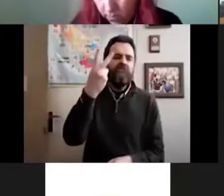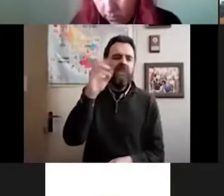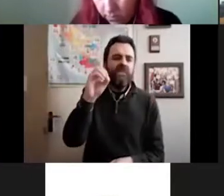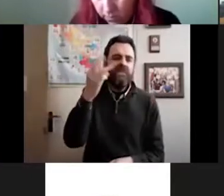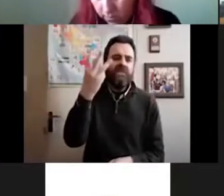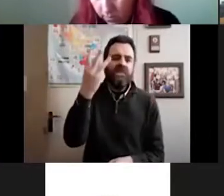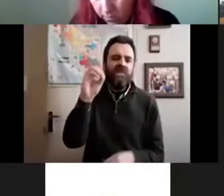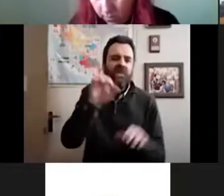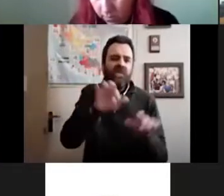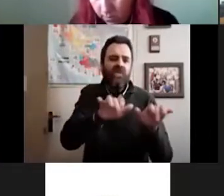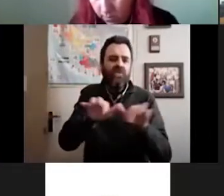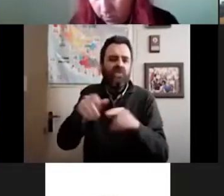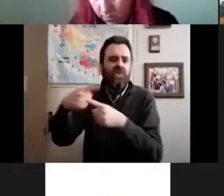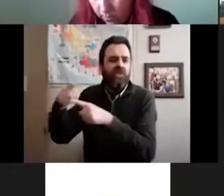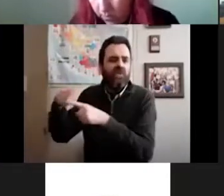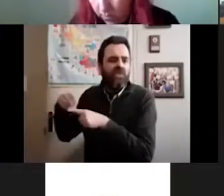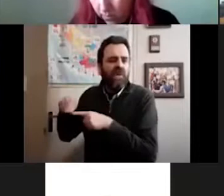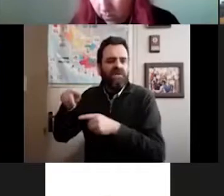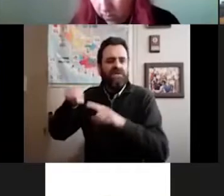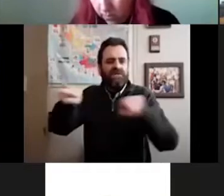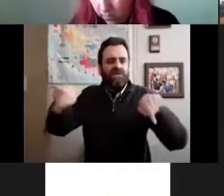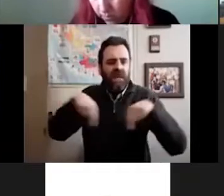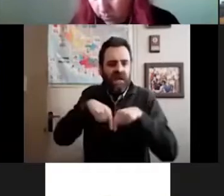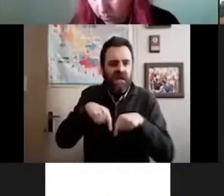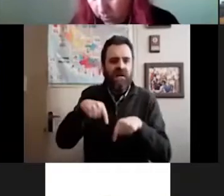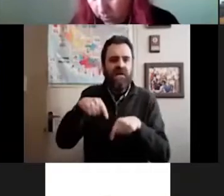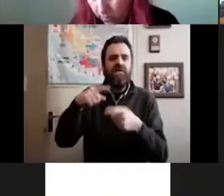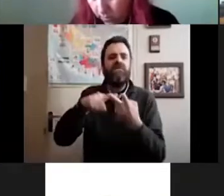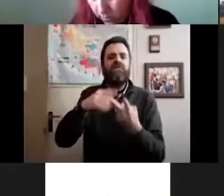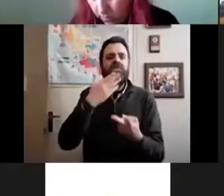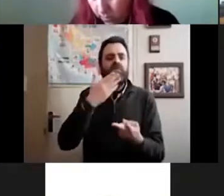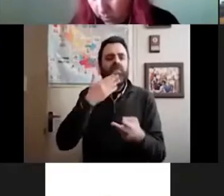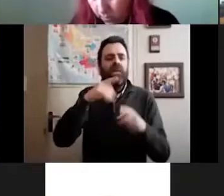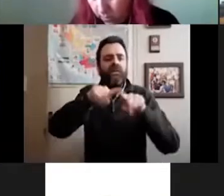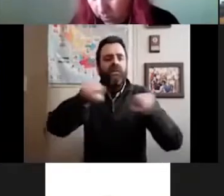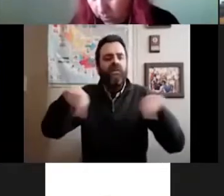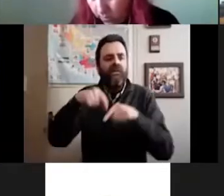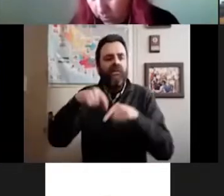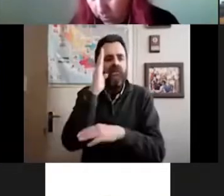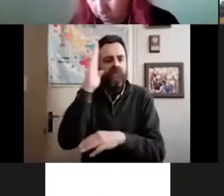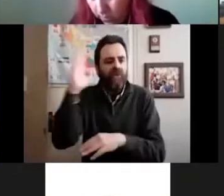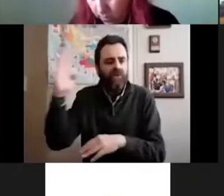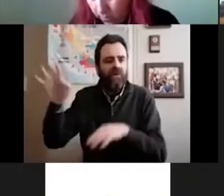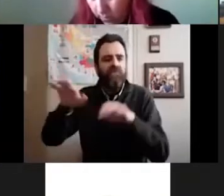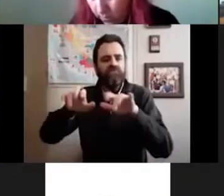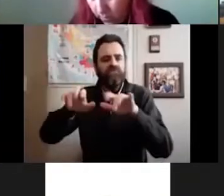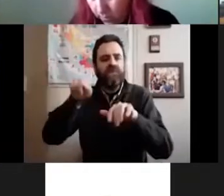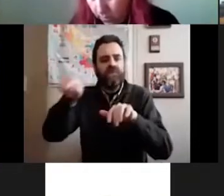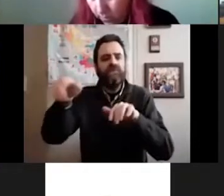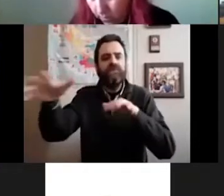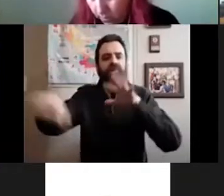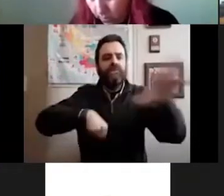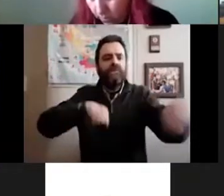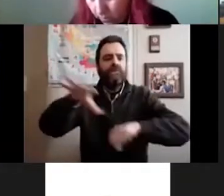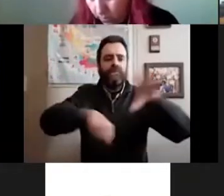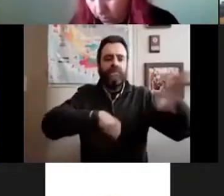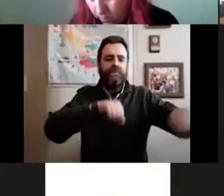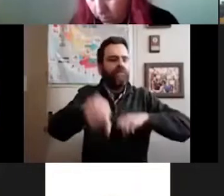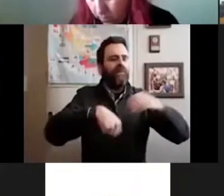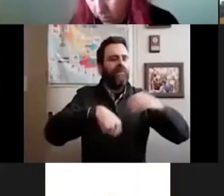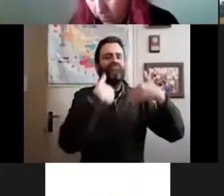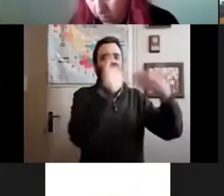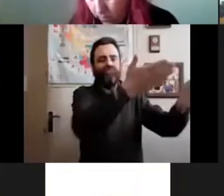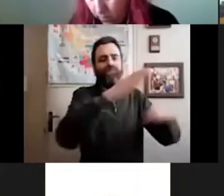computadores. Más o menos 20, 30 computadores distintos ya en la sala. También